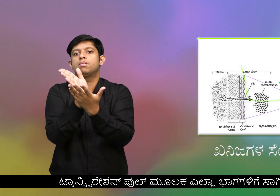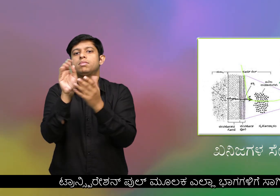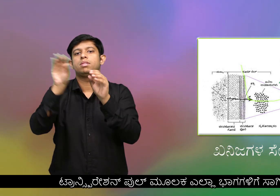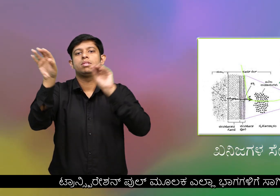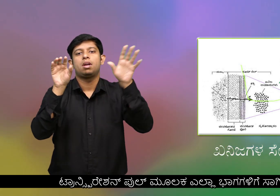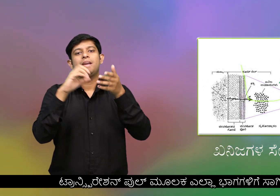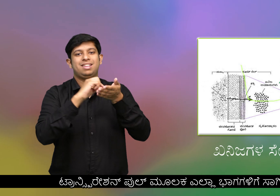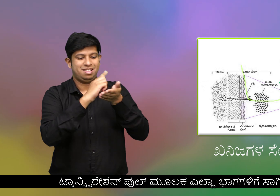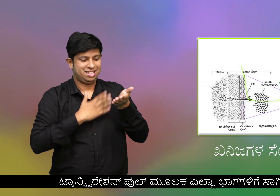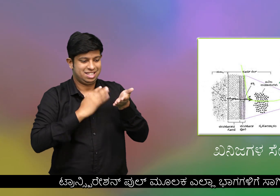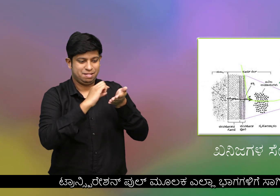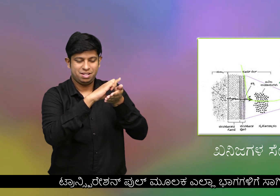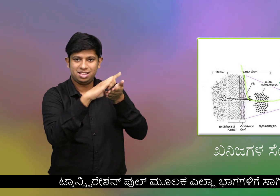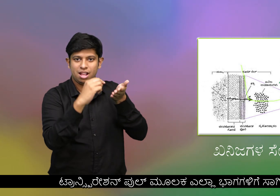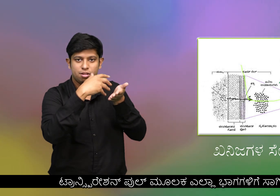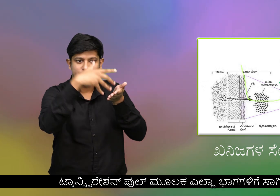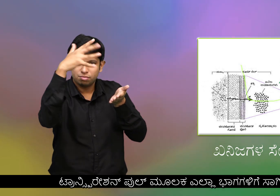ಎಲ್ಲ ಭಾಗಗಳಿಗೆ ಸಾಗಿಸಲಾಗುತ್ತದೆ.